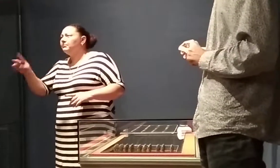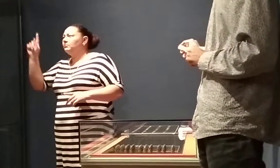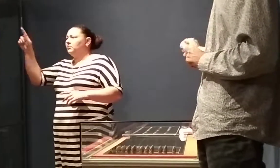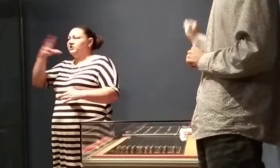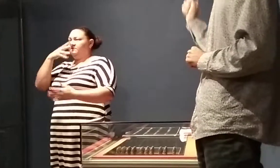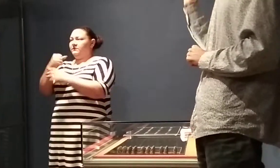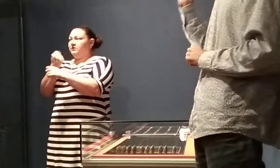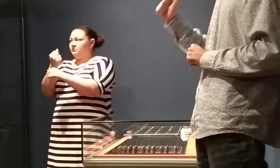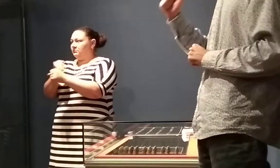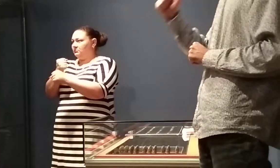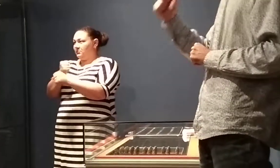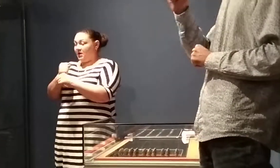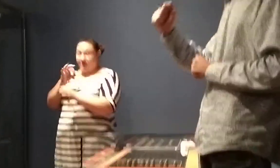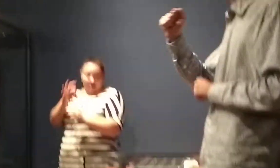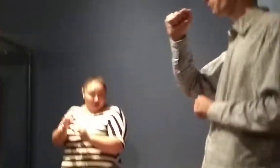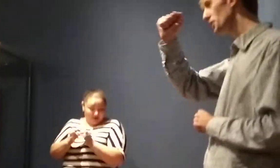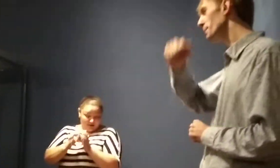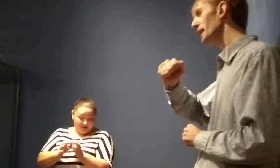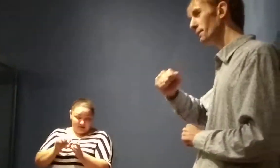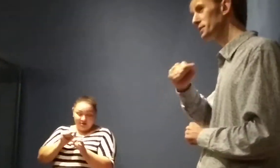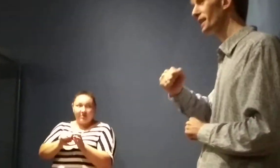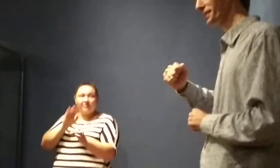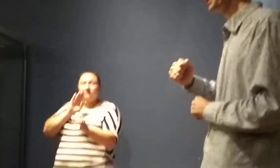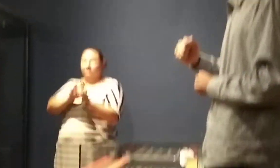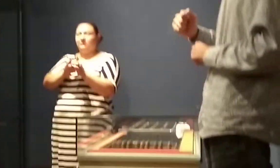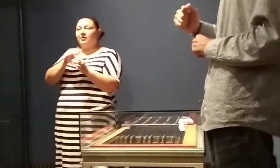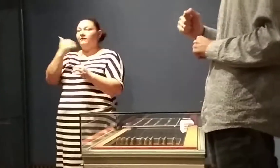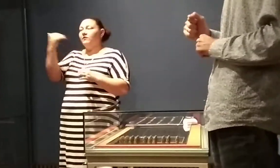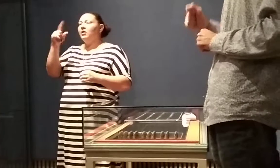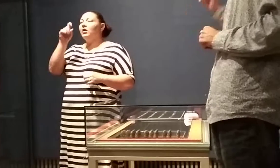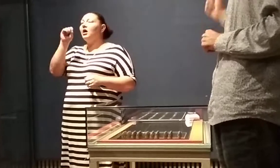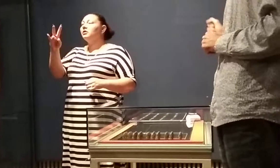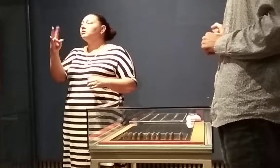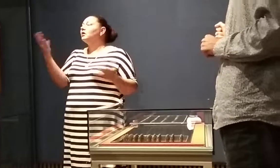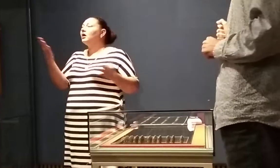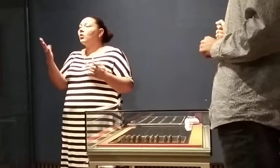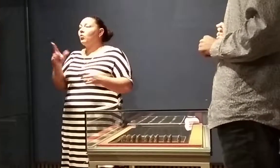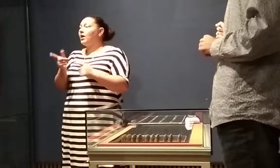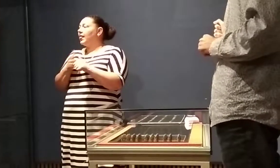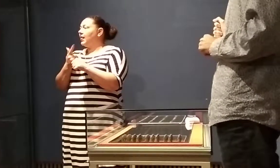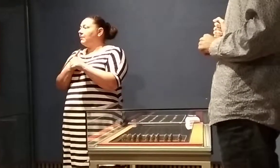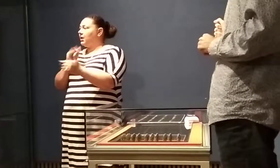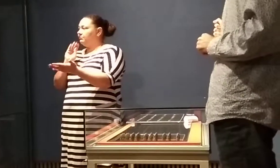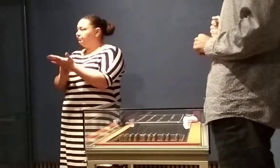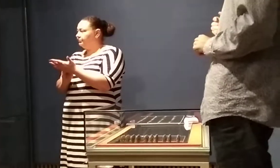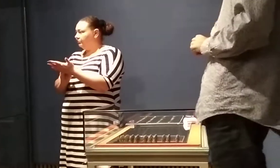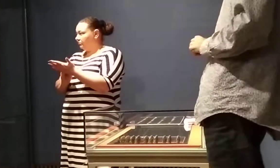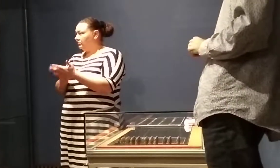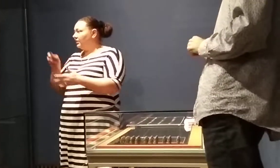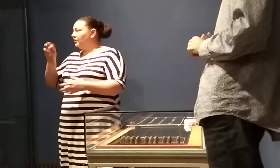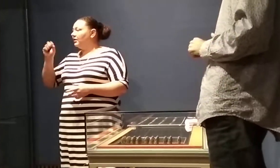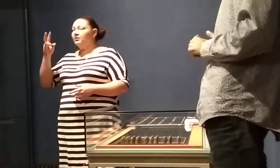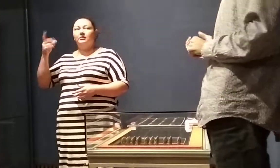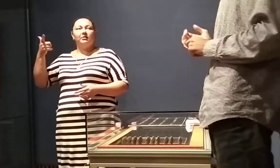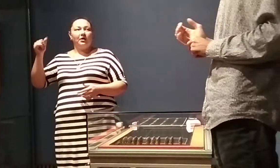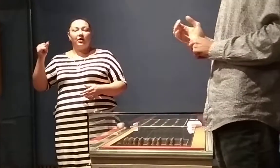И на монете чеканивый ханом его тамга, его знак и имя. Мы о многих хранах XIV века знаем